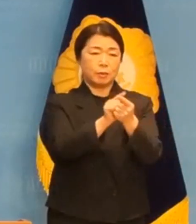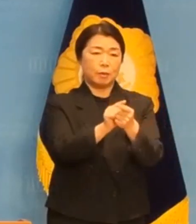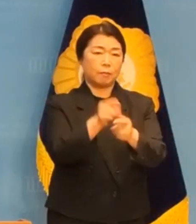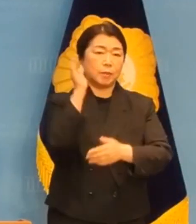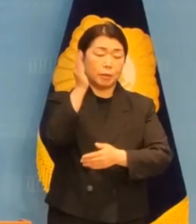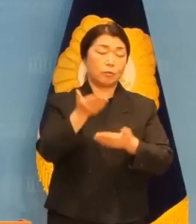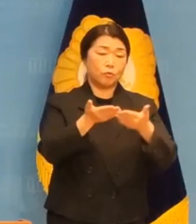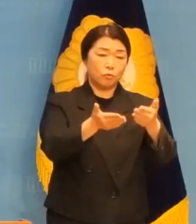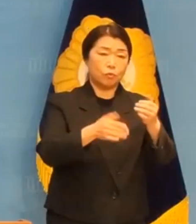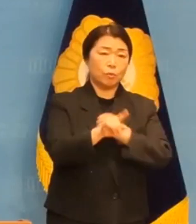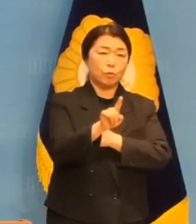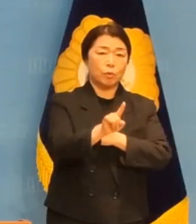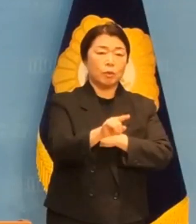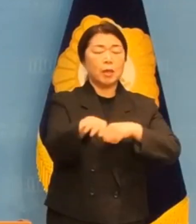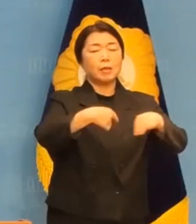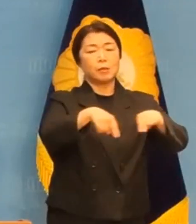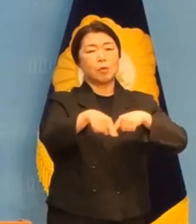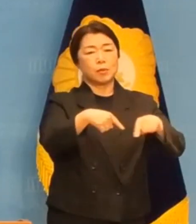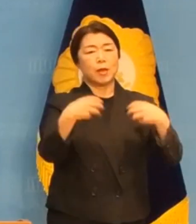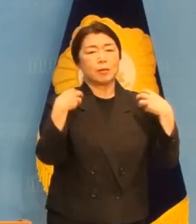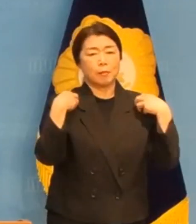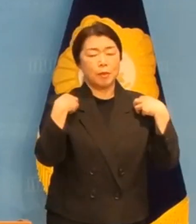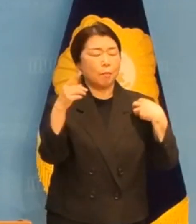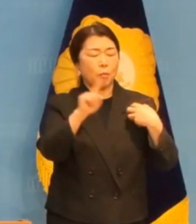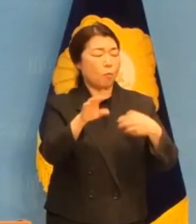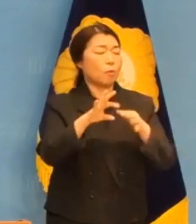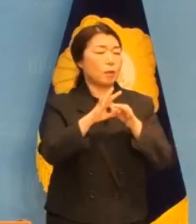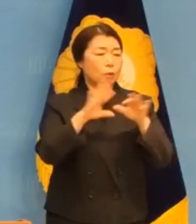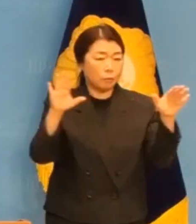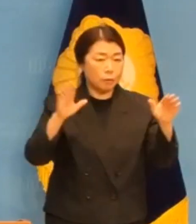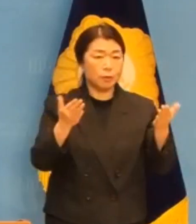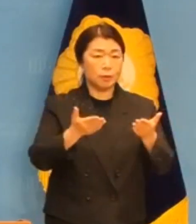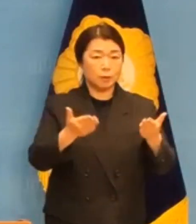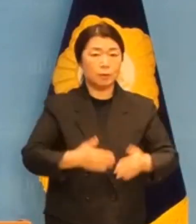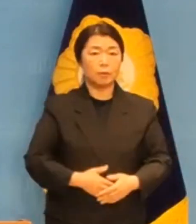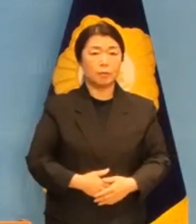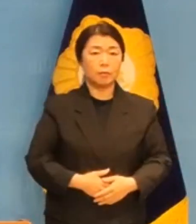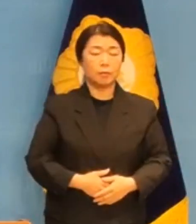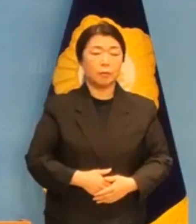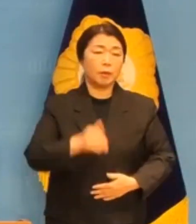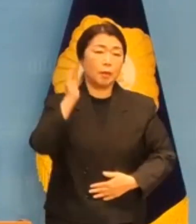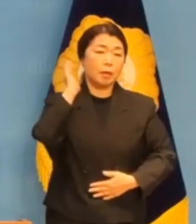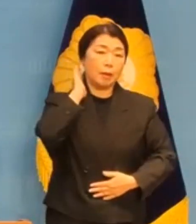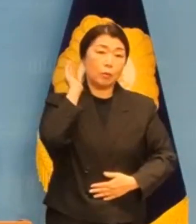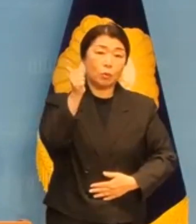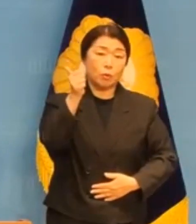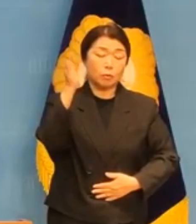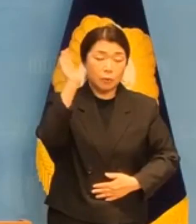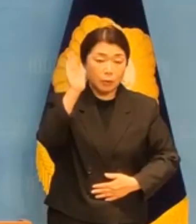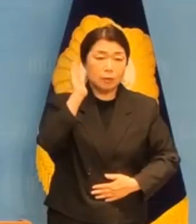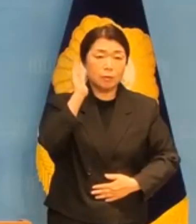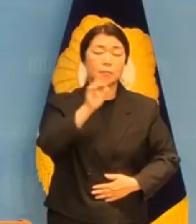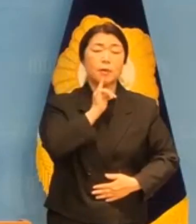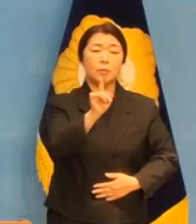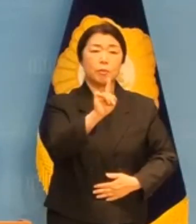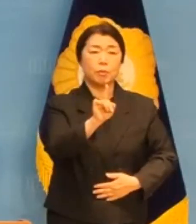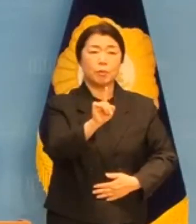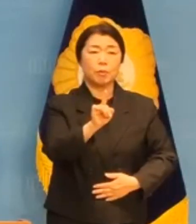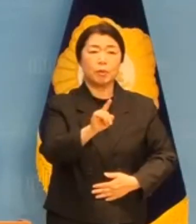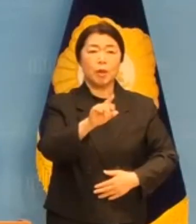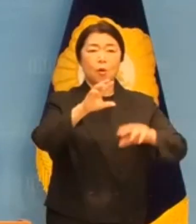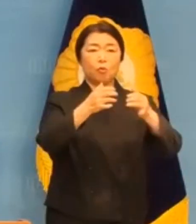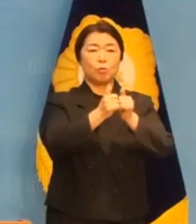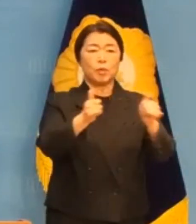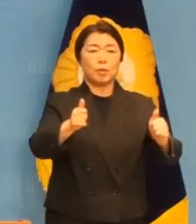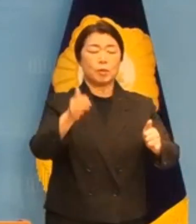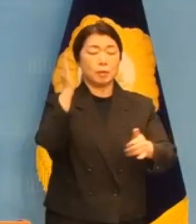것은 정책 점검과 무관합니다. 대통령의 발언은 대국민 메시지인 만큼 검증되지 않은